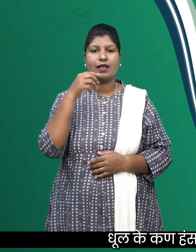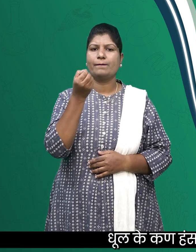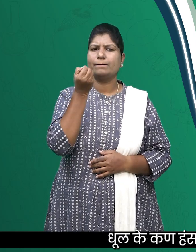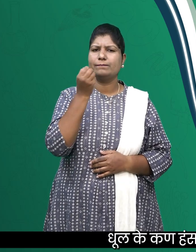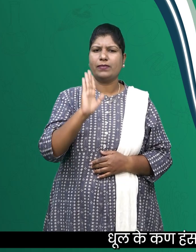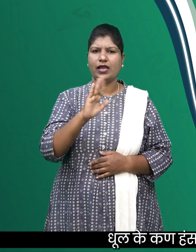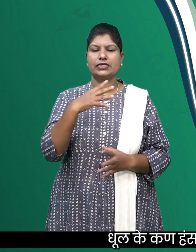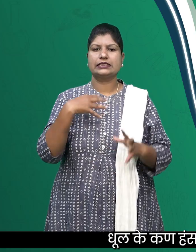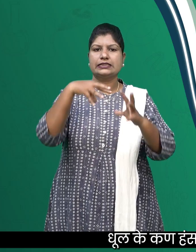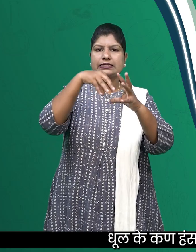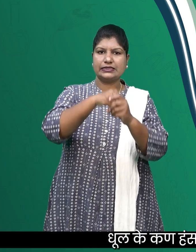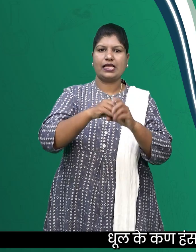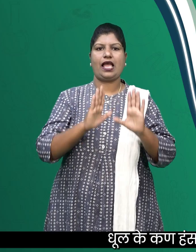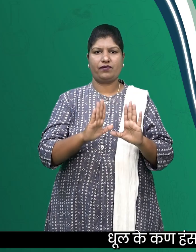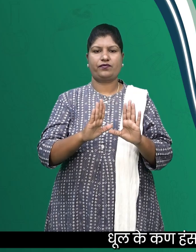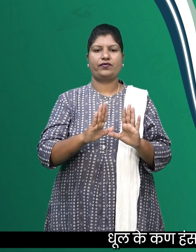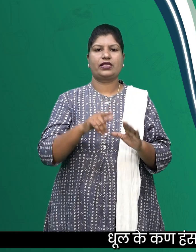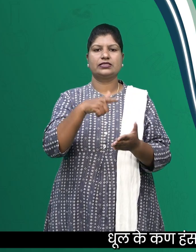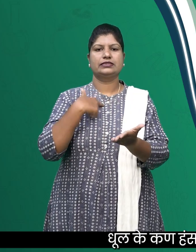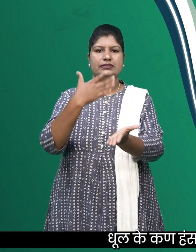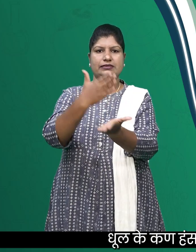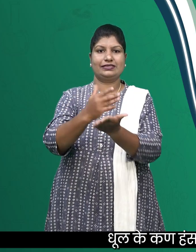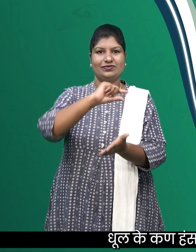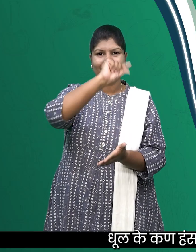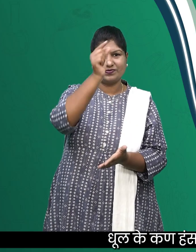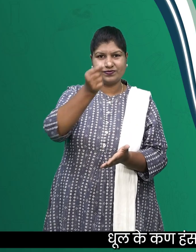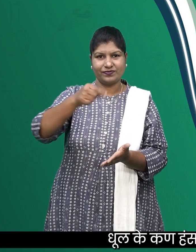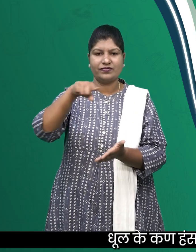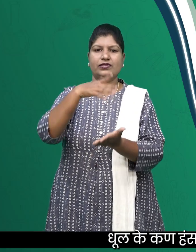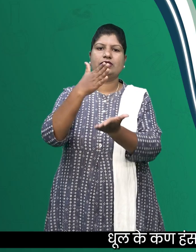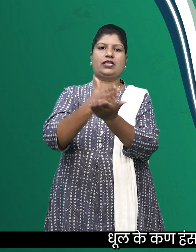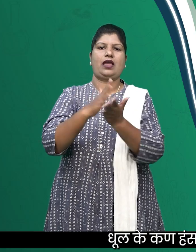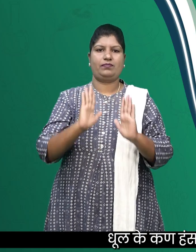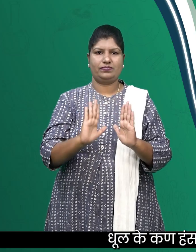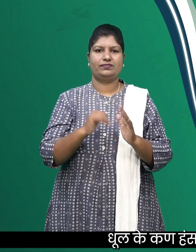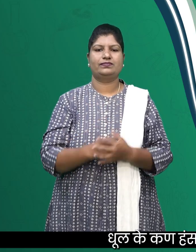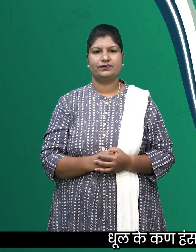धूल के कण हंस गर्दन फ्लास्क के वक्र में फंस गए थे।